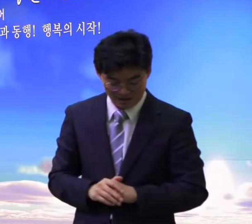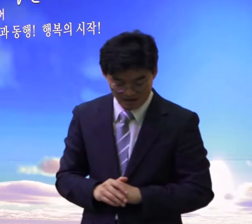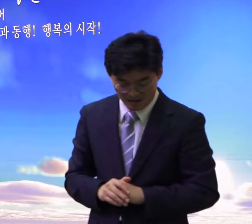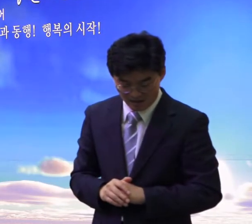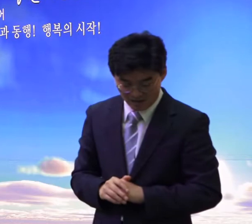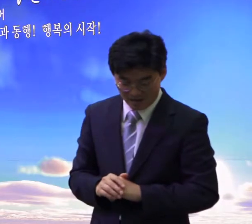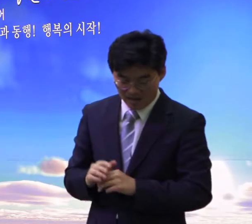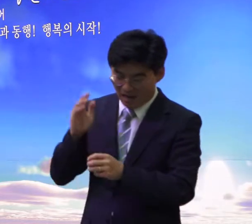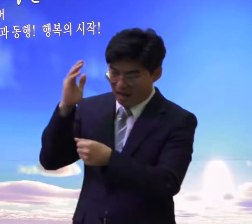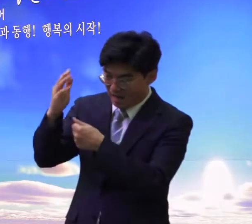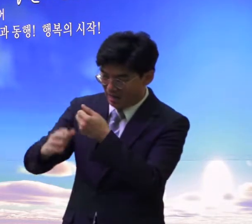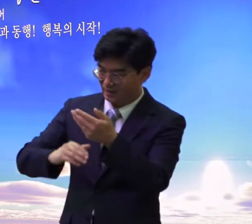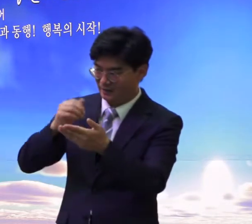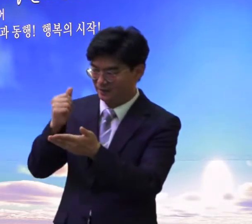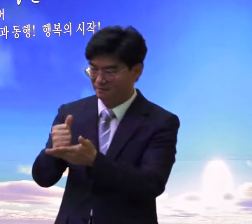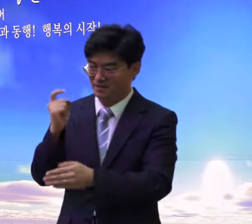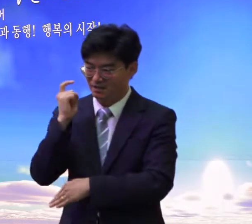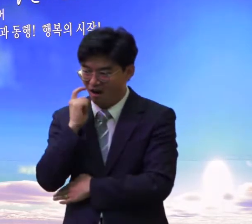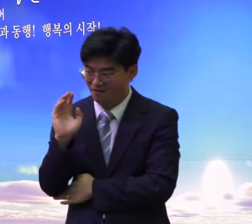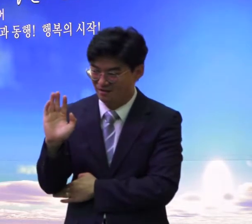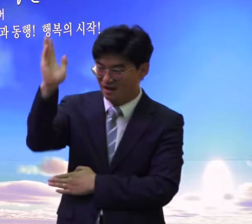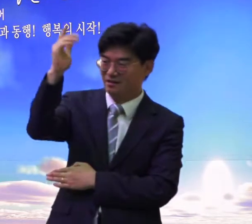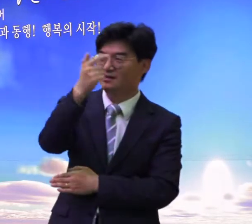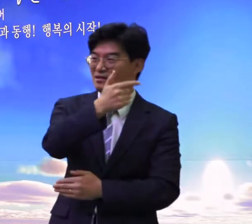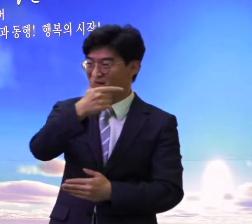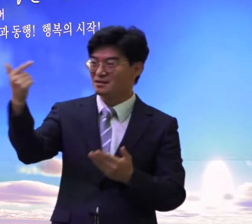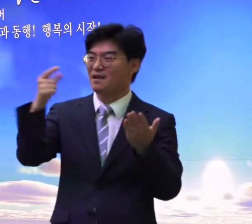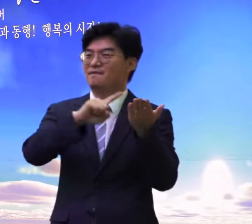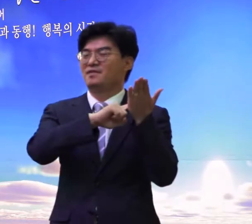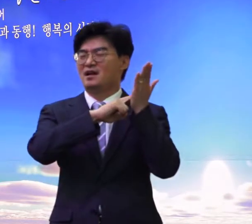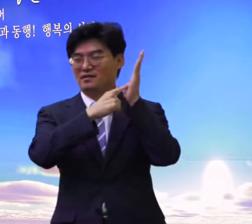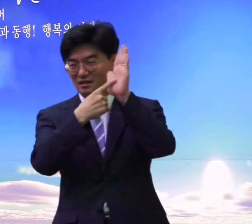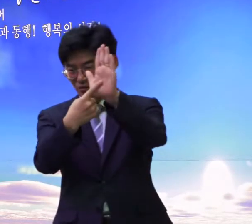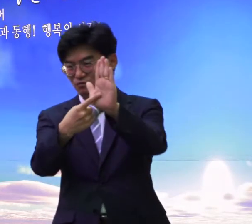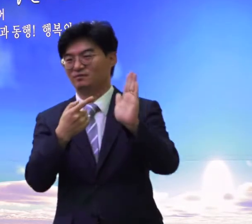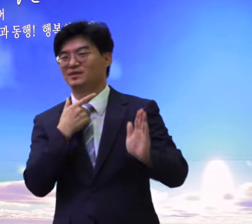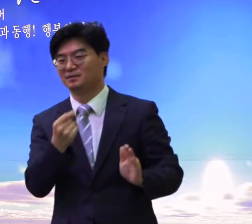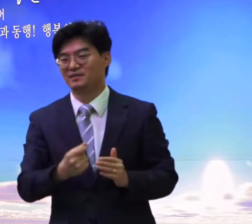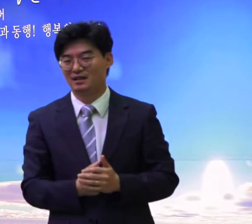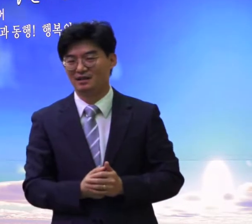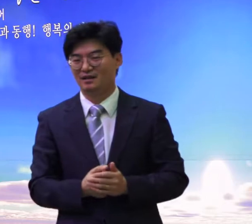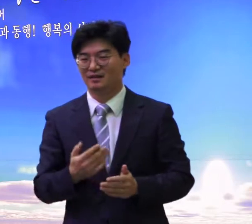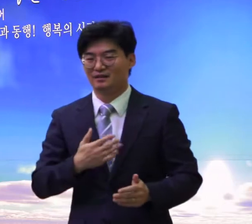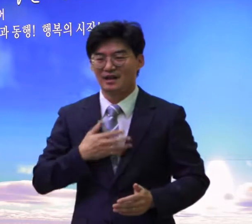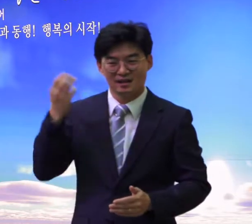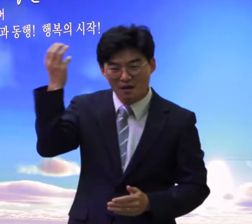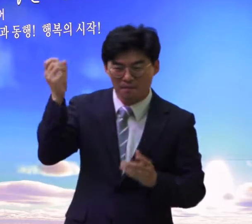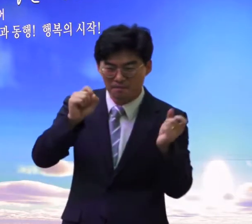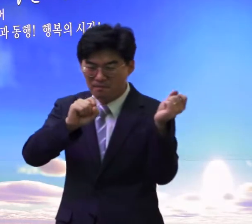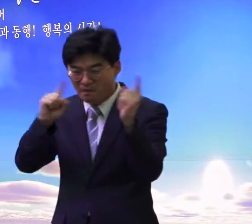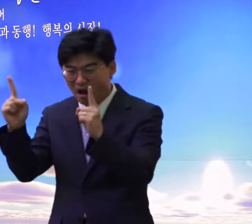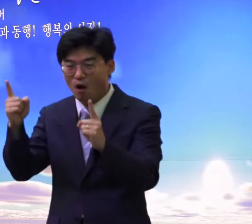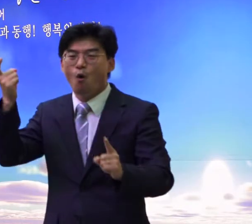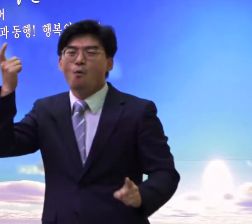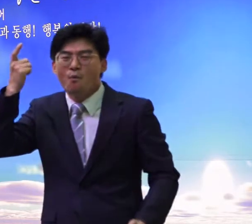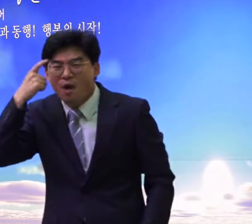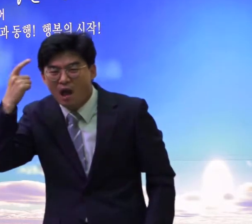드러내겠다. 하나님의 영광이 높이 들려주기 위해서 내가 새벽을 깨우겠다 하는 것입니다. 5절과 11절에서 이렇게